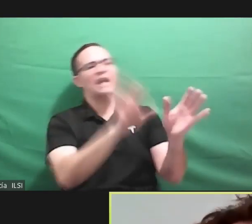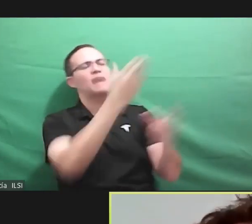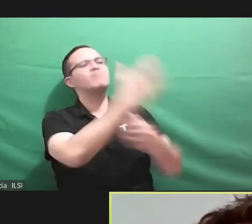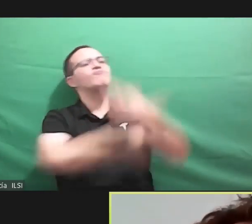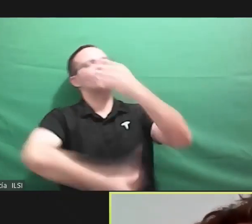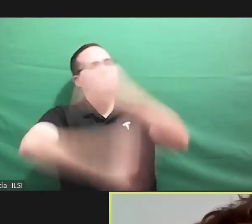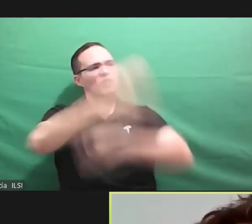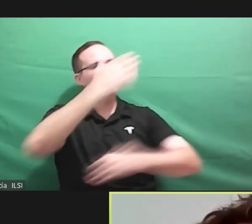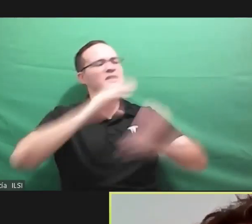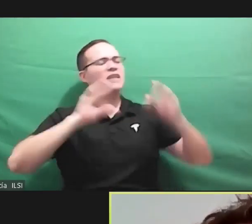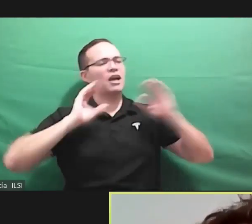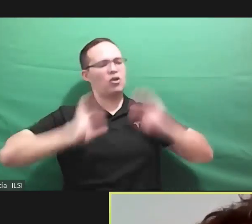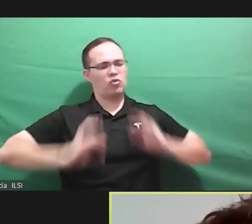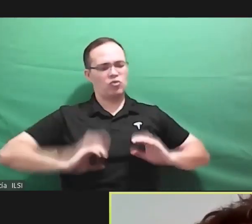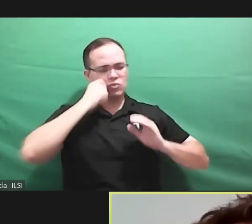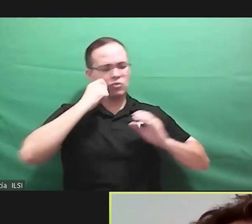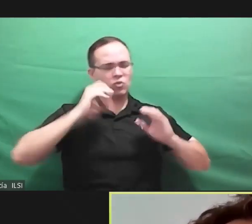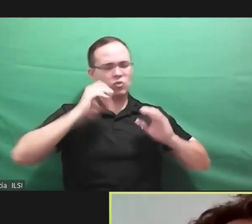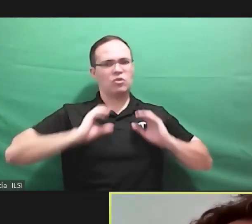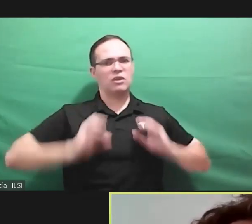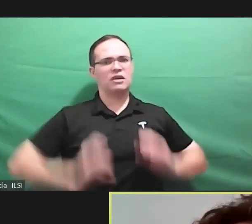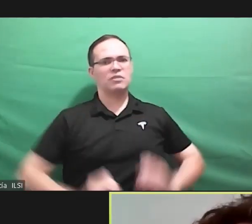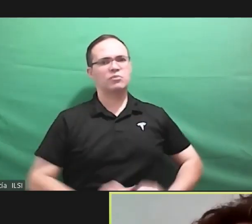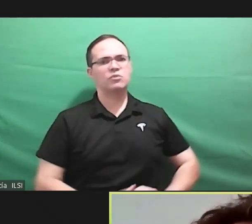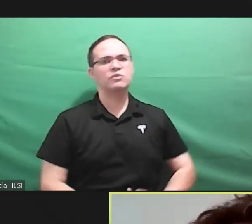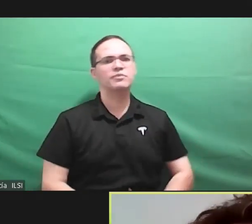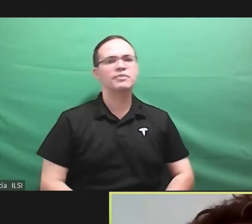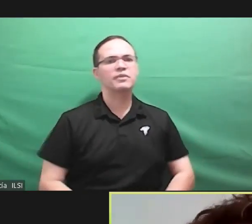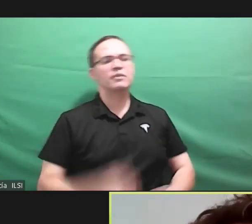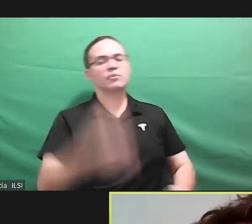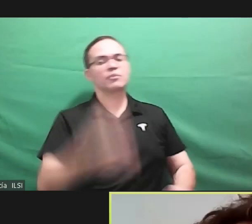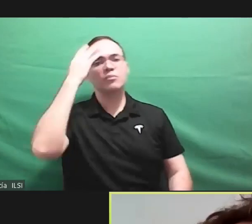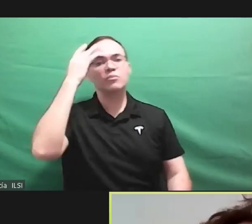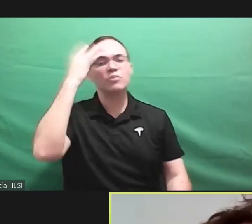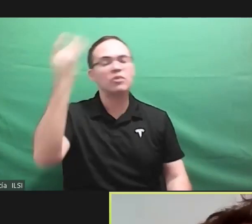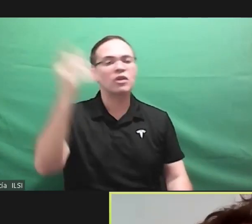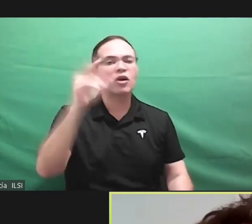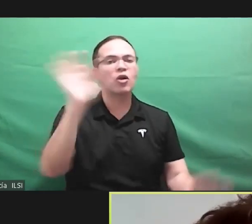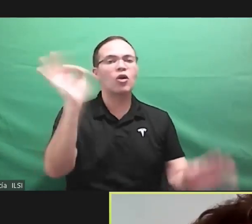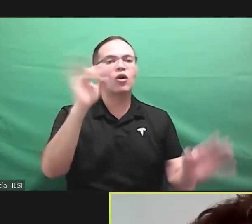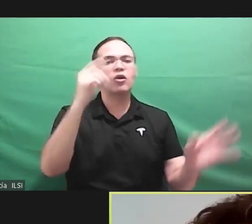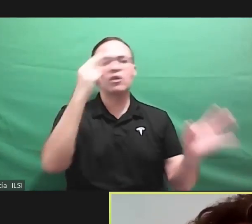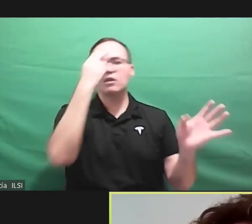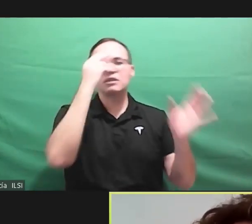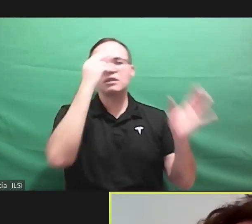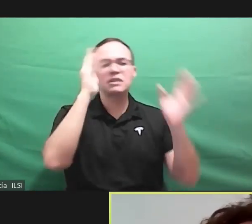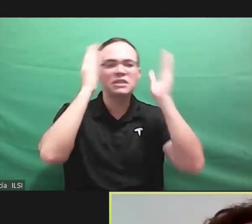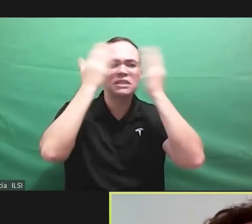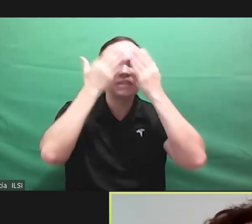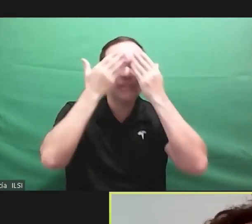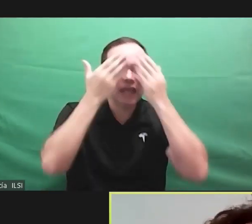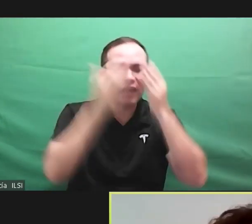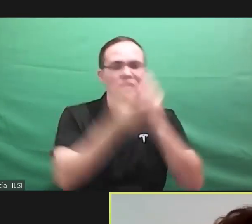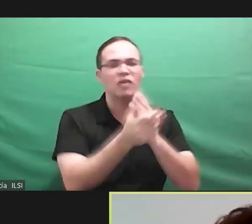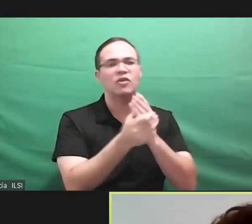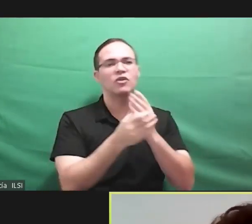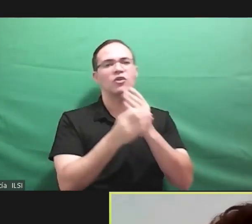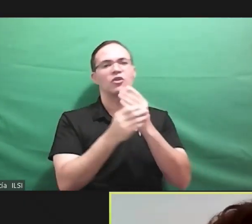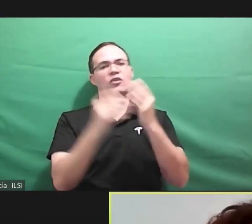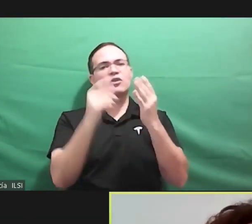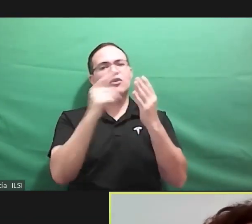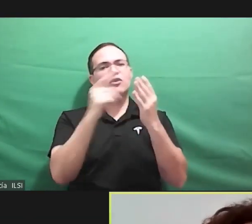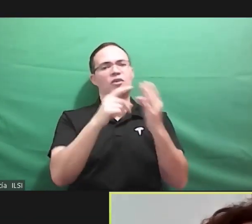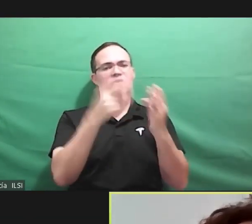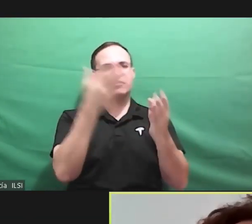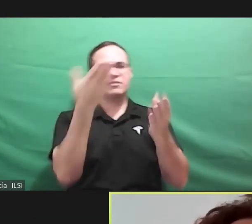Porque puede ser, por ejemplo, que la persona es una persona ciega, entonces que no puede ver, pero que